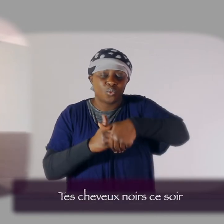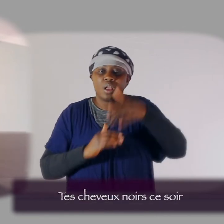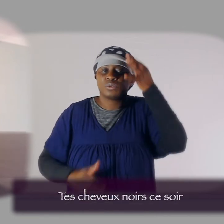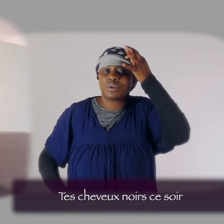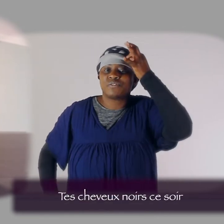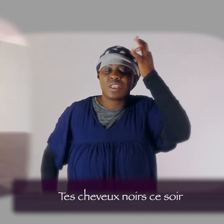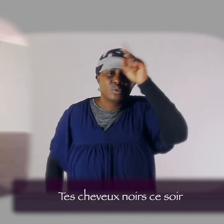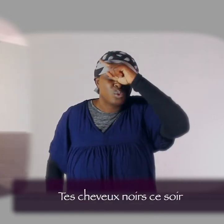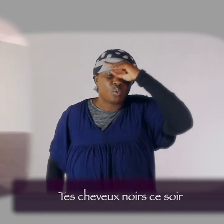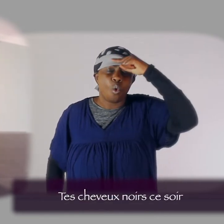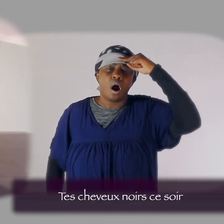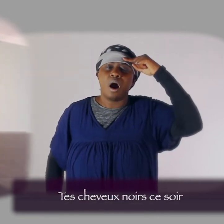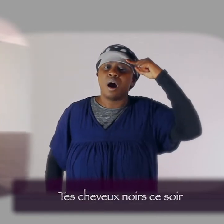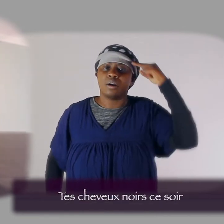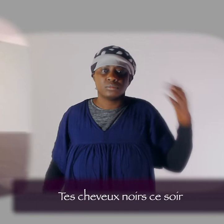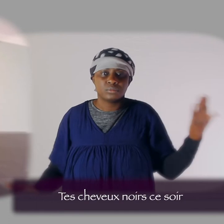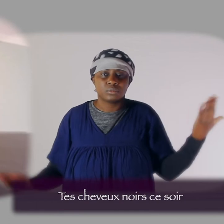今夜你的黑头发